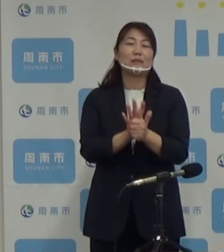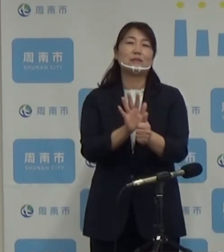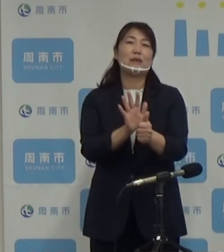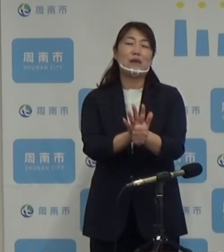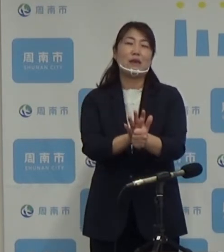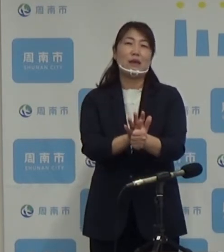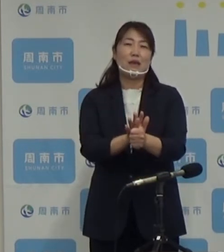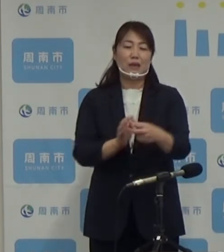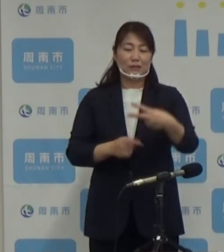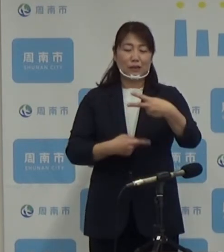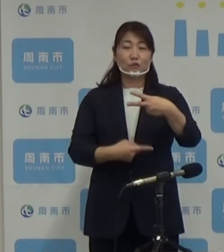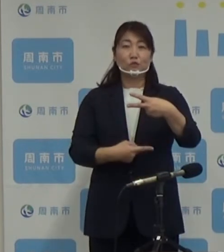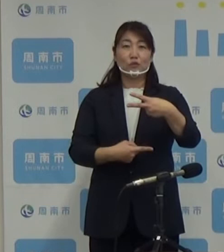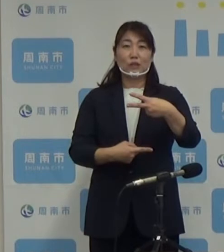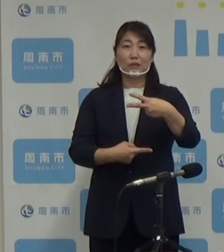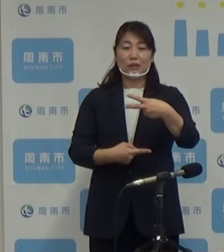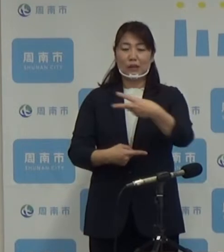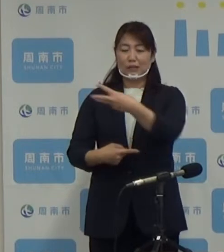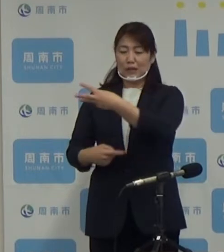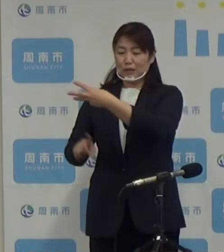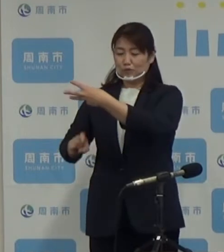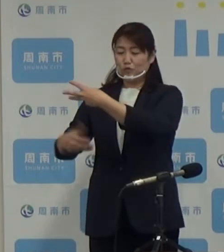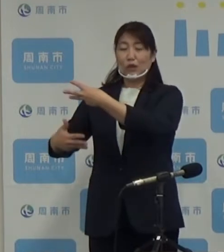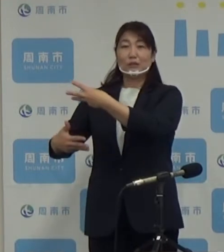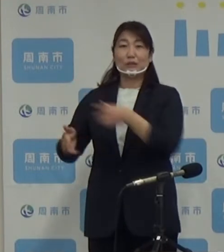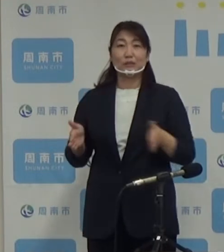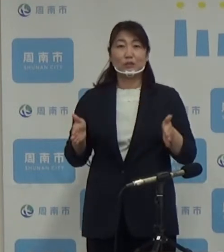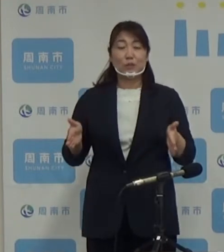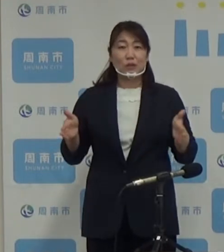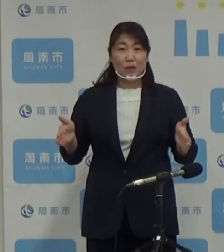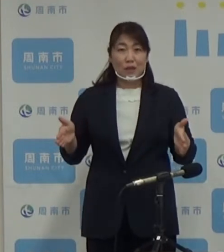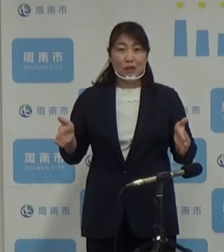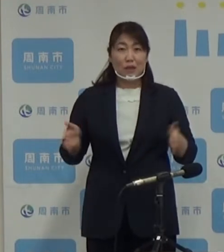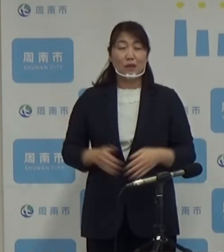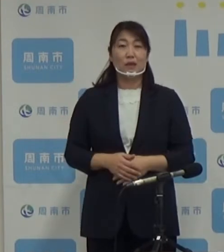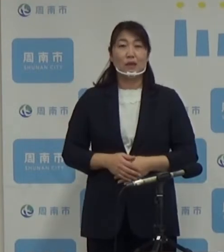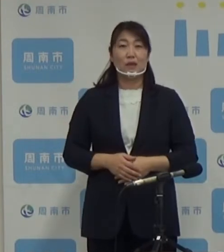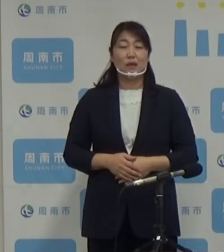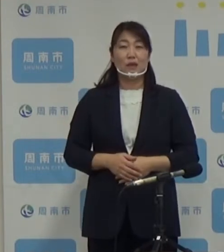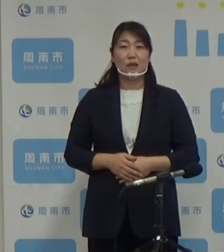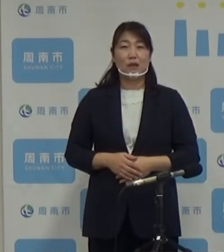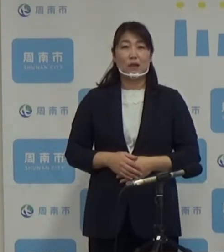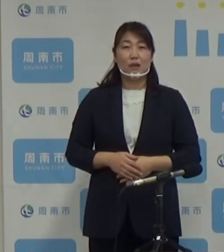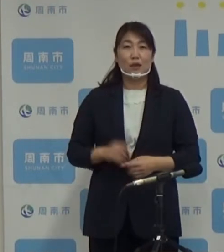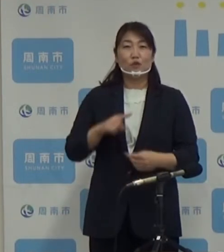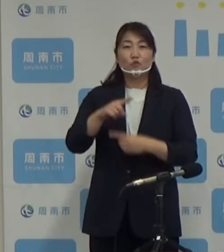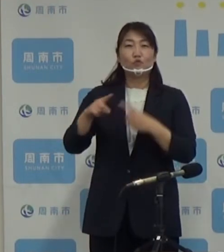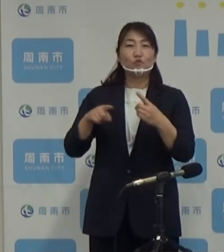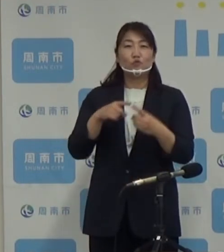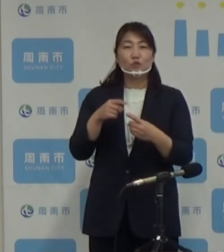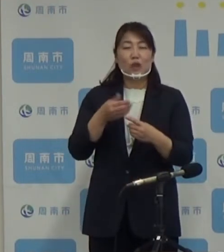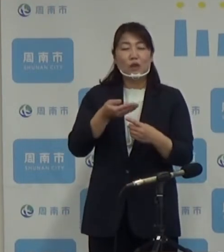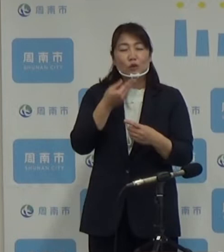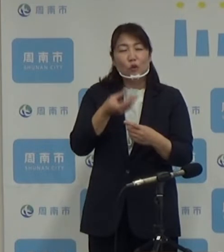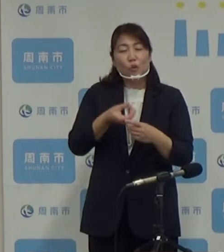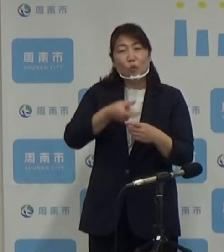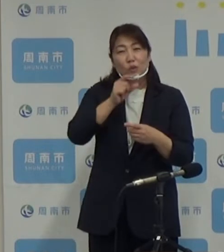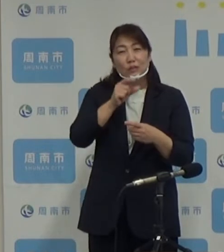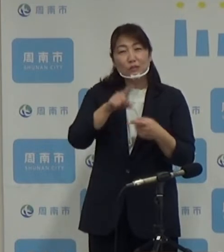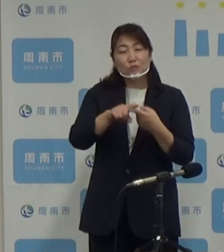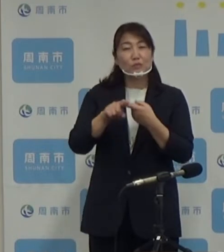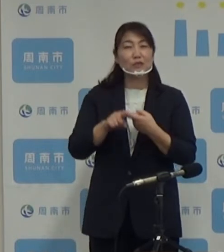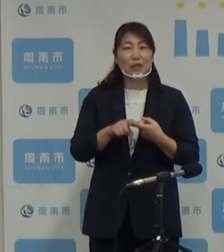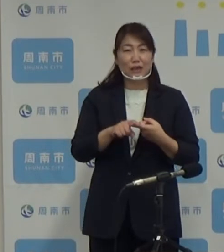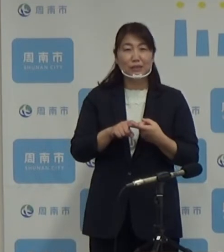2月1日から3月18日の実施期間で周南病院組合が関係団体